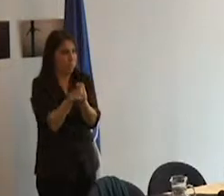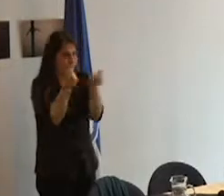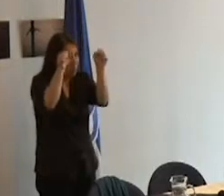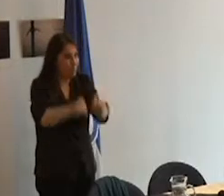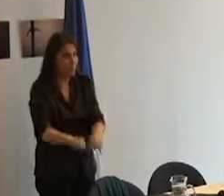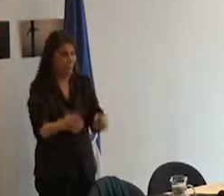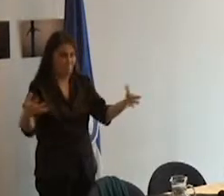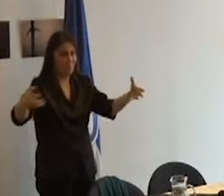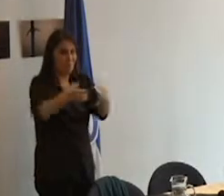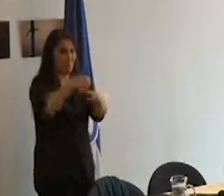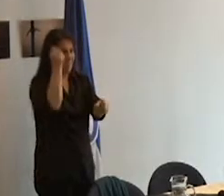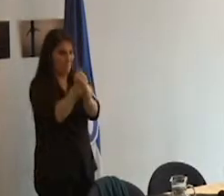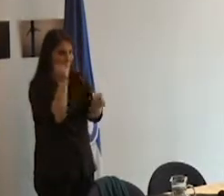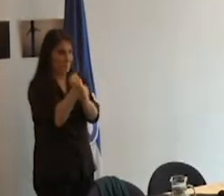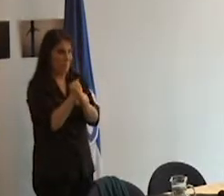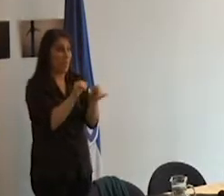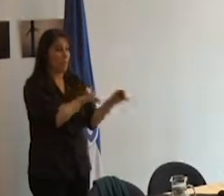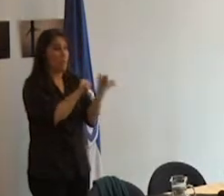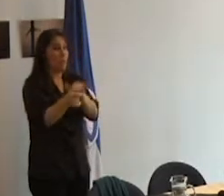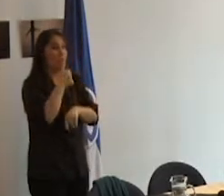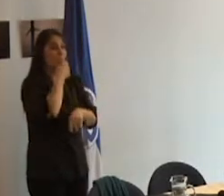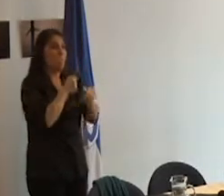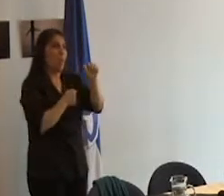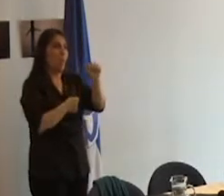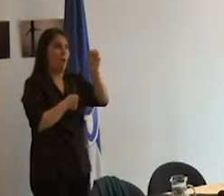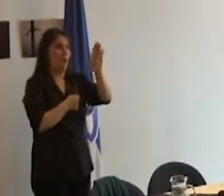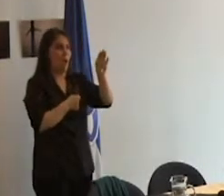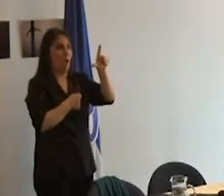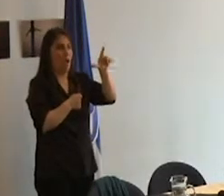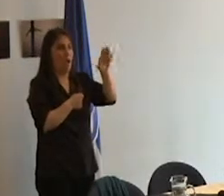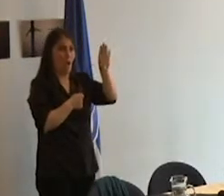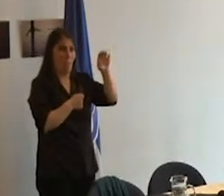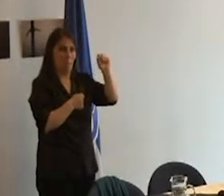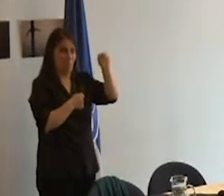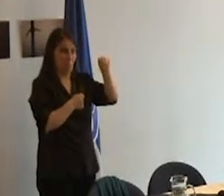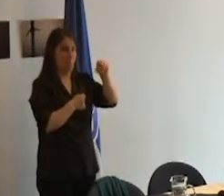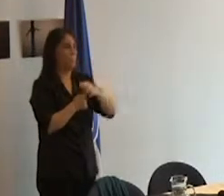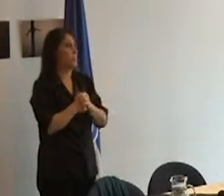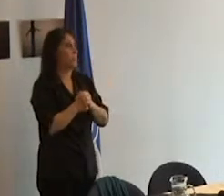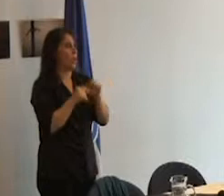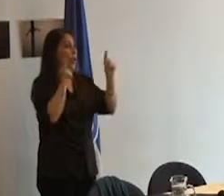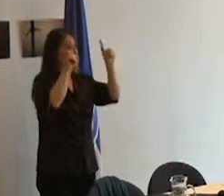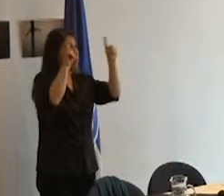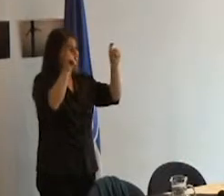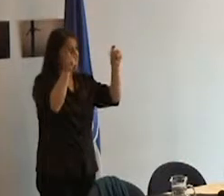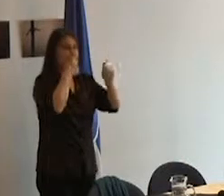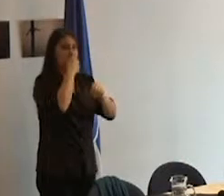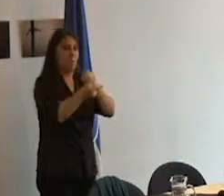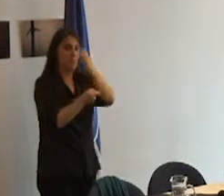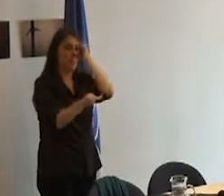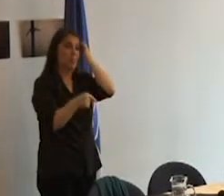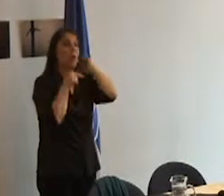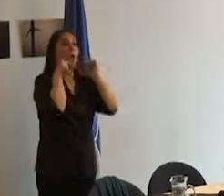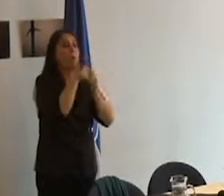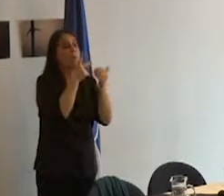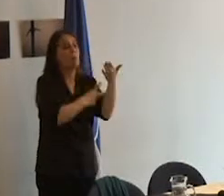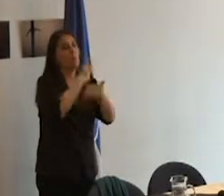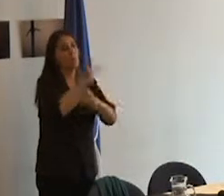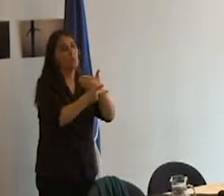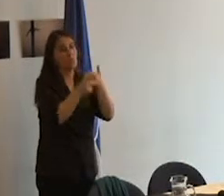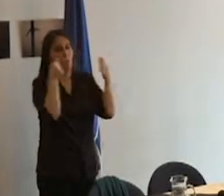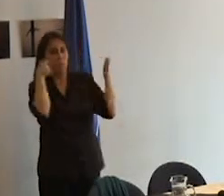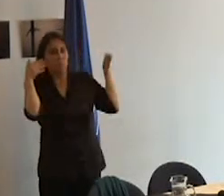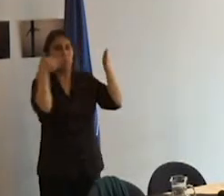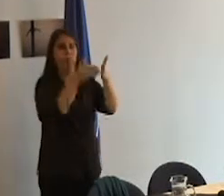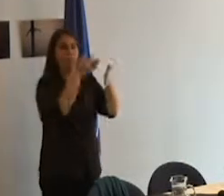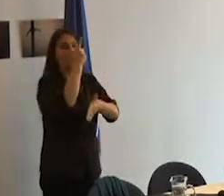como señala el profesor Adolfo Albán, referenciado a través del texto de Catherine Walsh, abro comillas, es un proyecto que apunta a